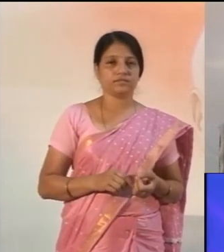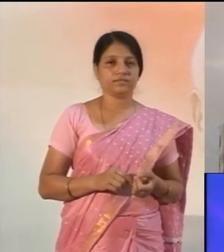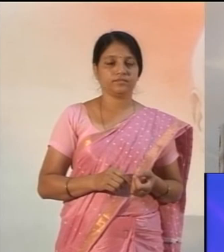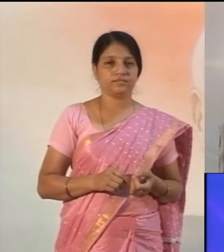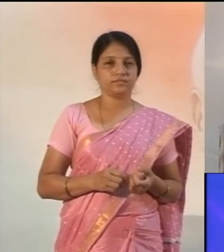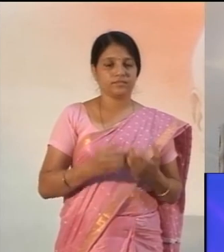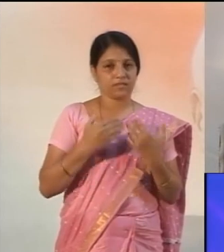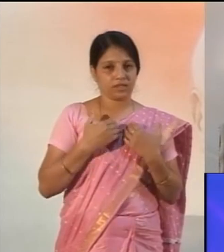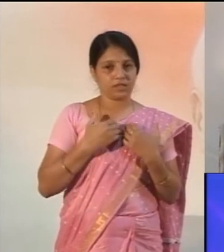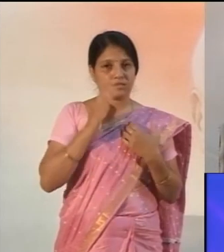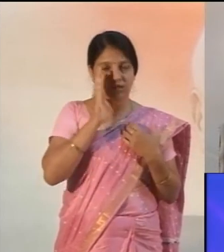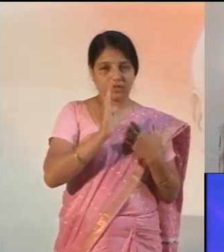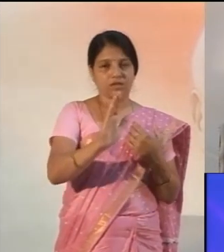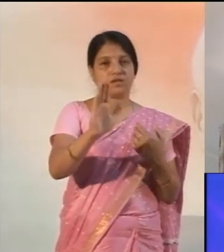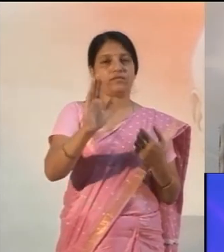हमें जीवन में